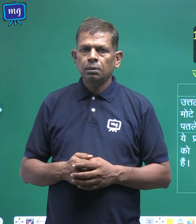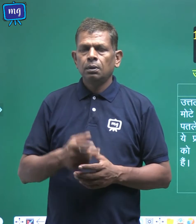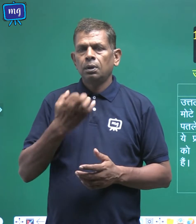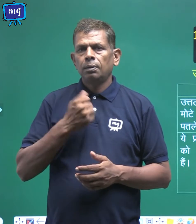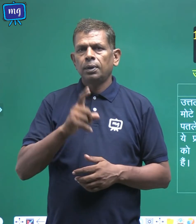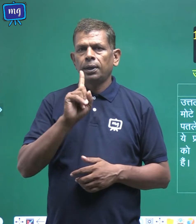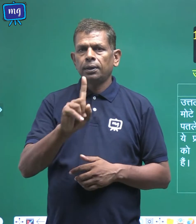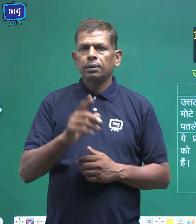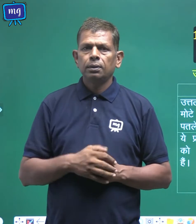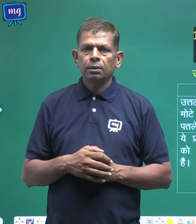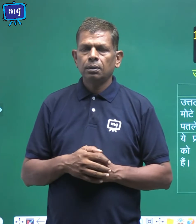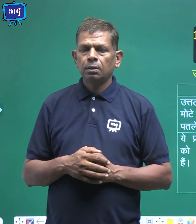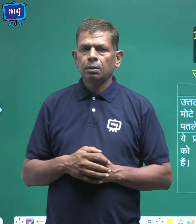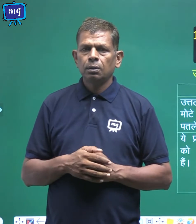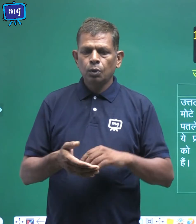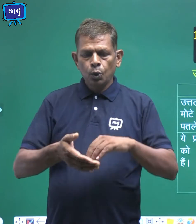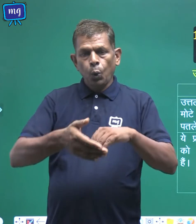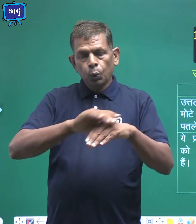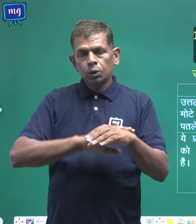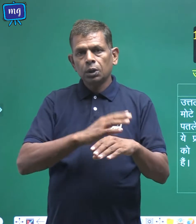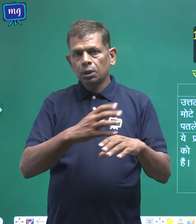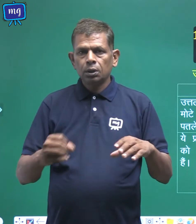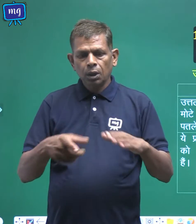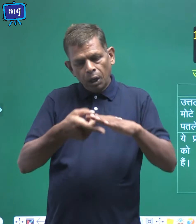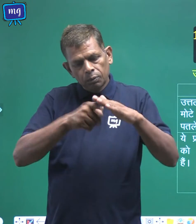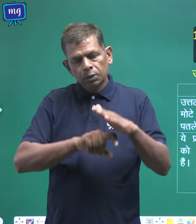नंबर 1, उत्तल तथा अवतल